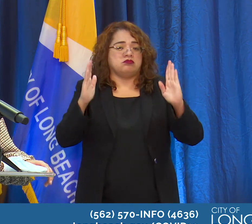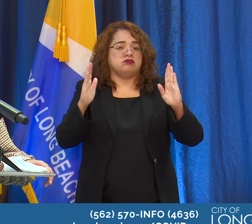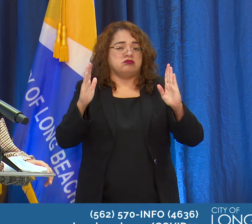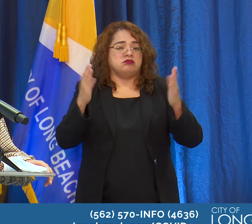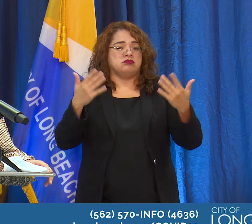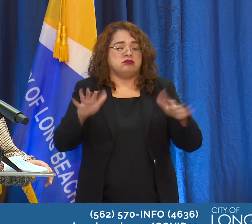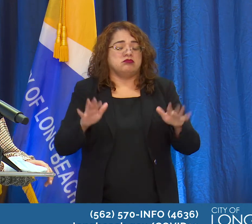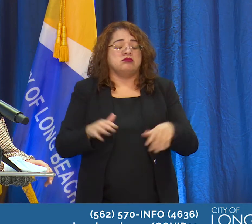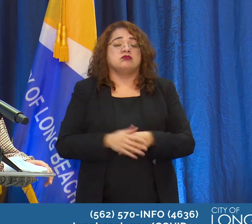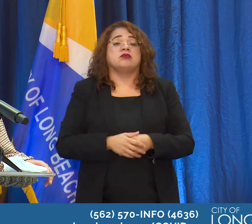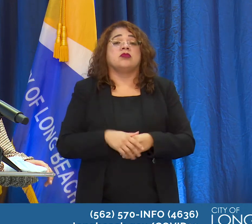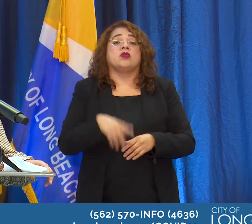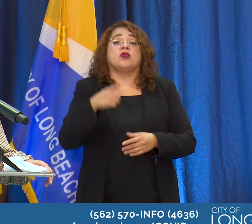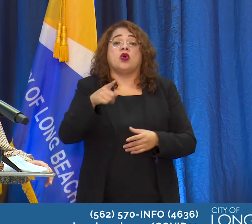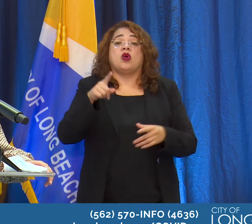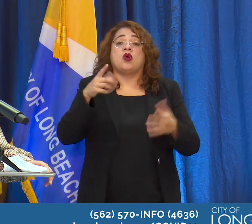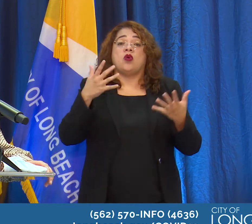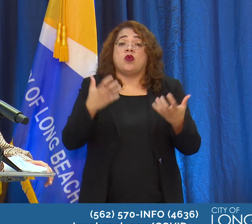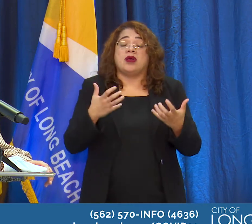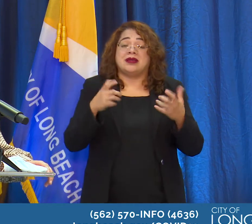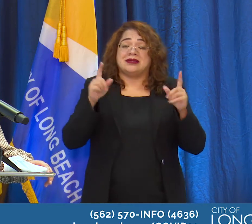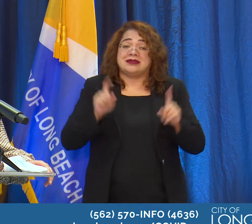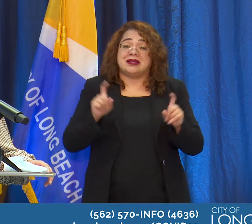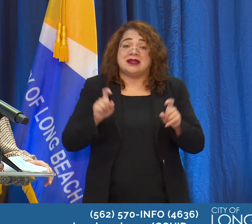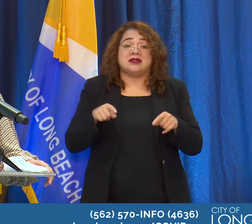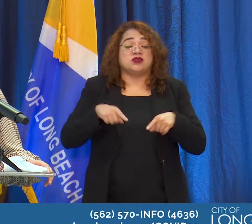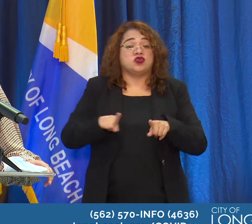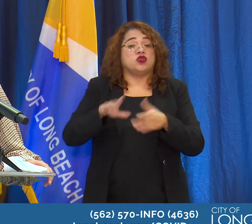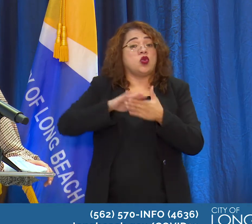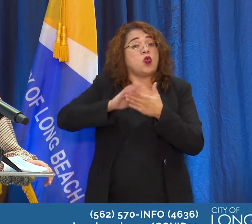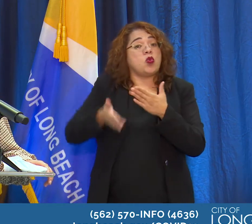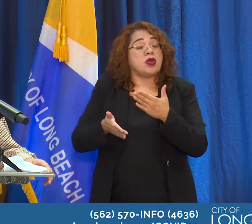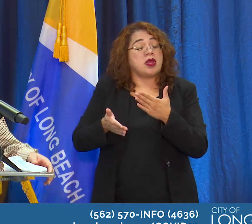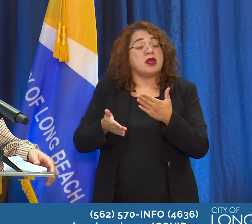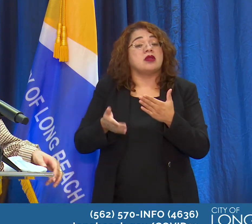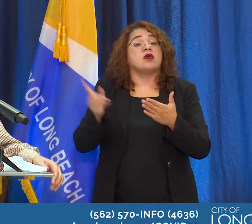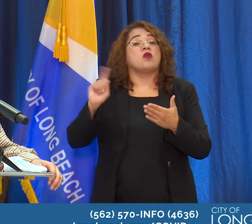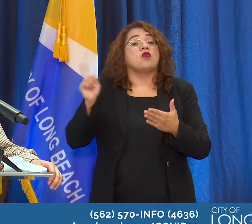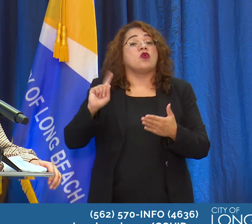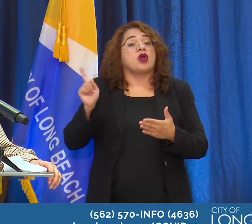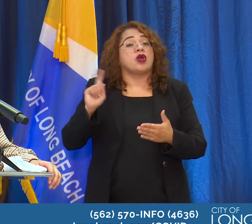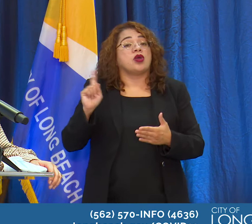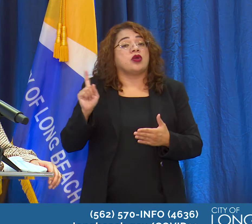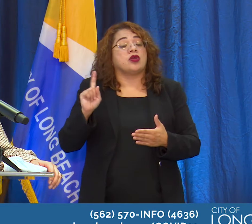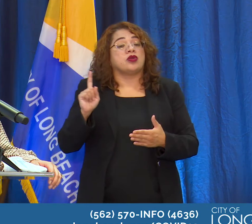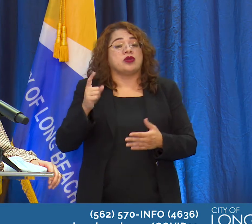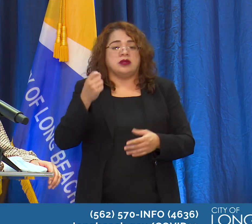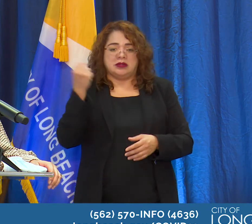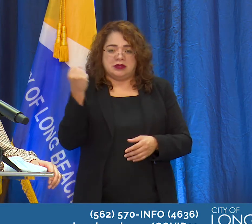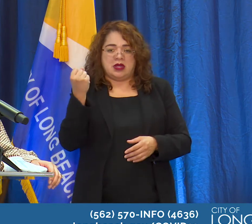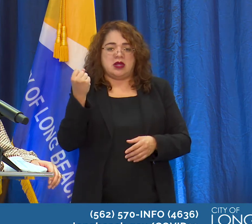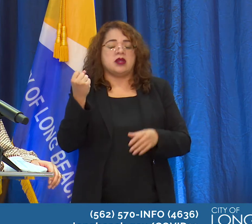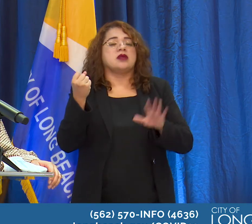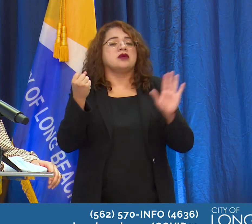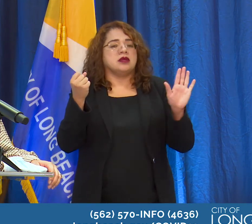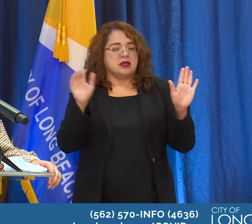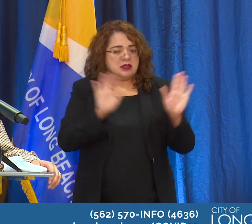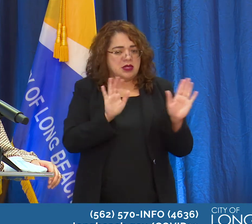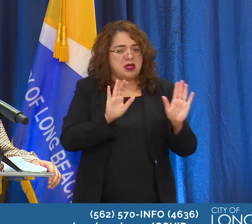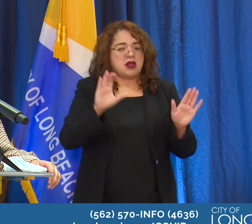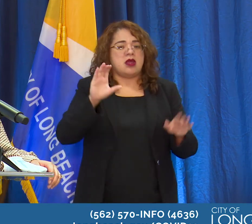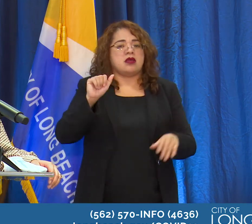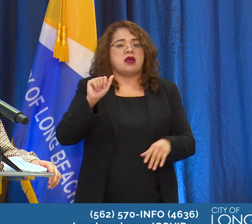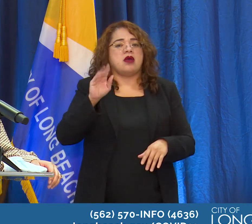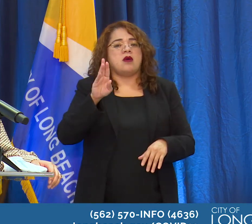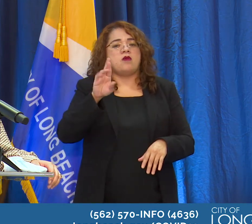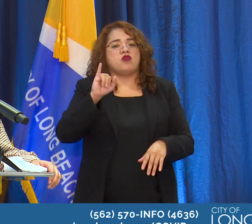Para aquellos que quieran tomar el examen en un fin de semana, los exámenes están disponibles los sábados y domingos en Cabrillo